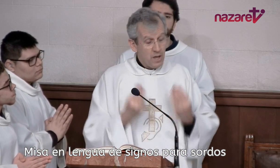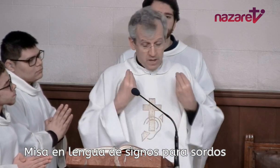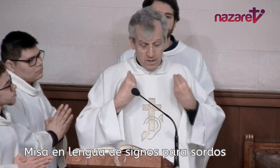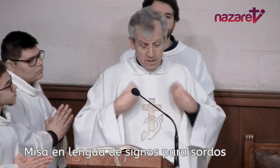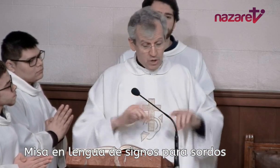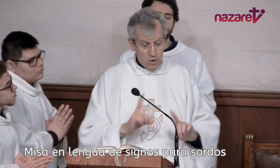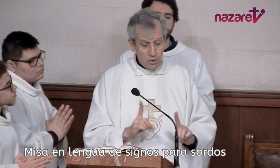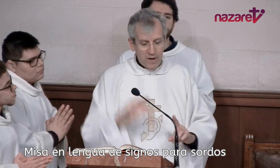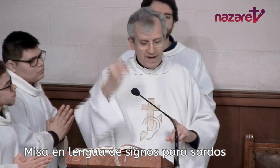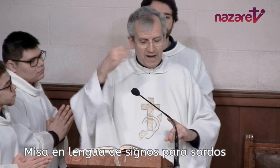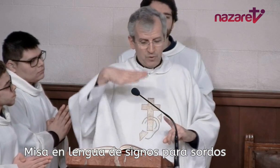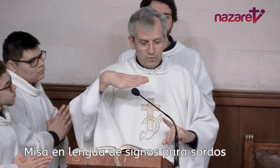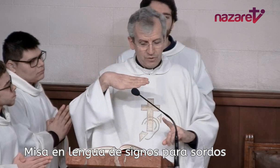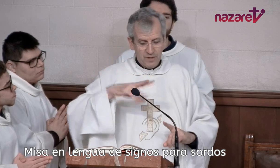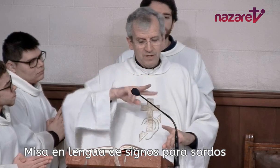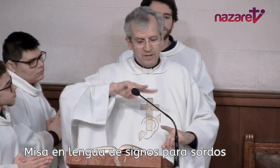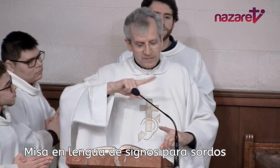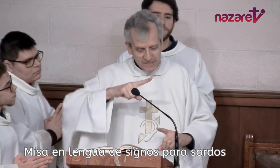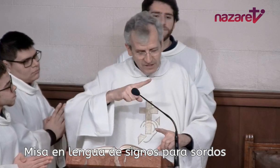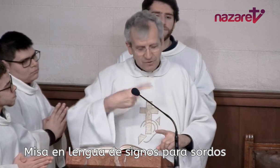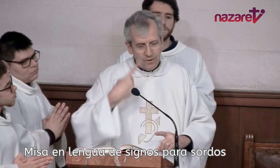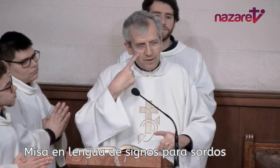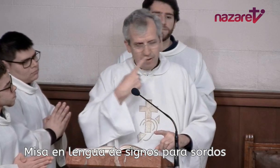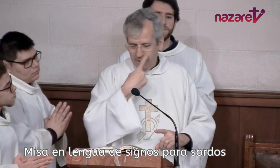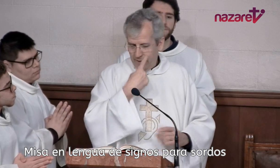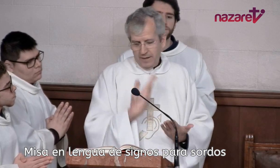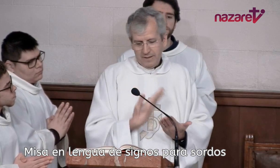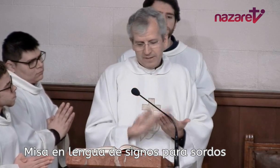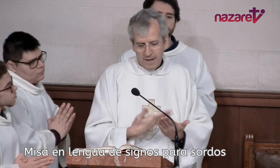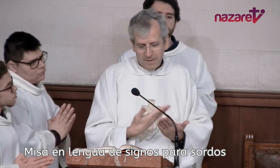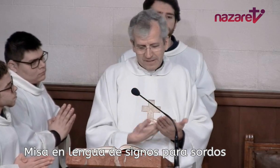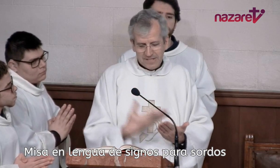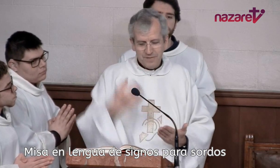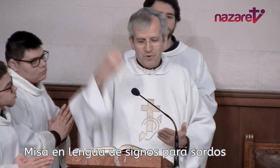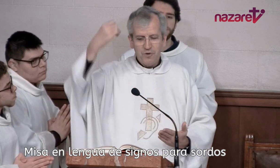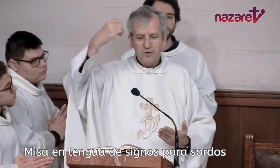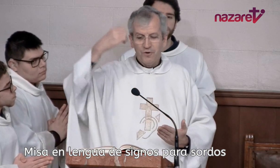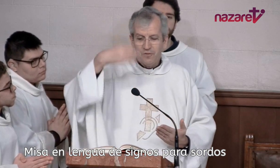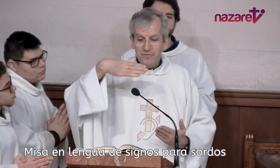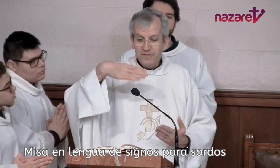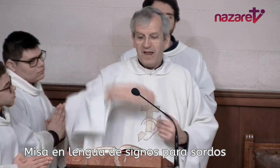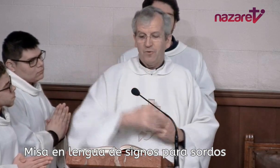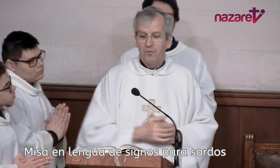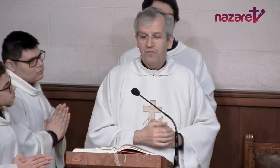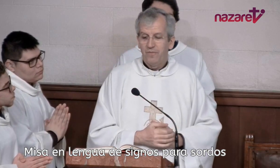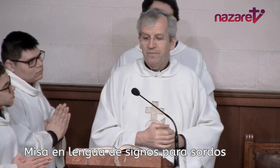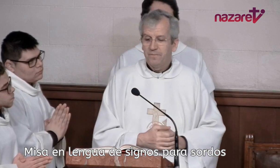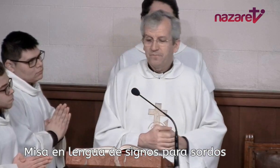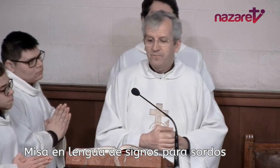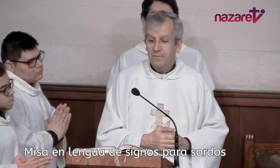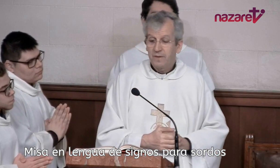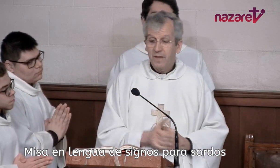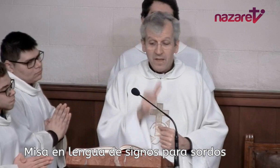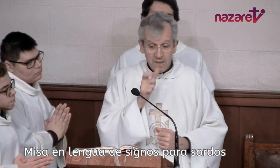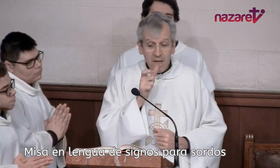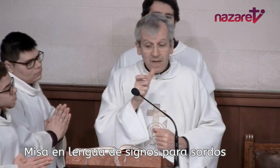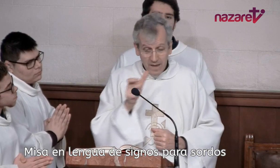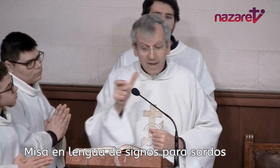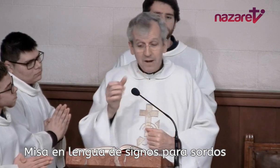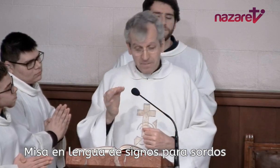No era la luz, sino daba testimonio de la luz. El